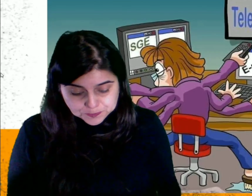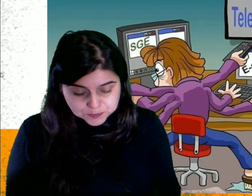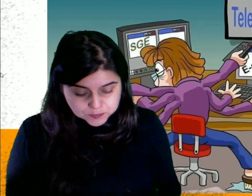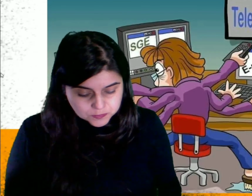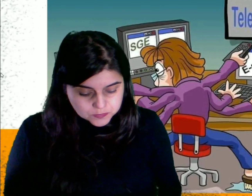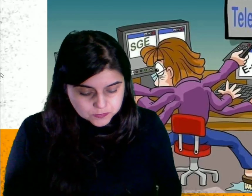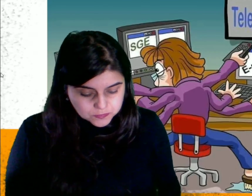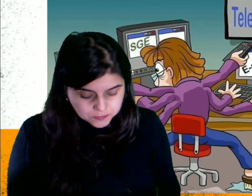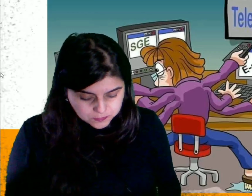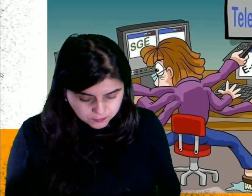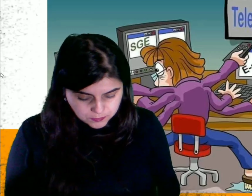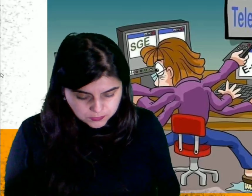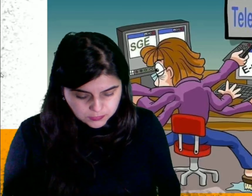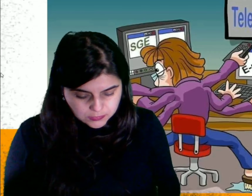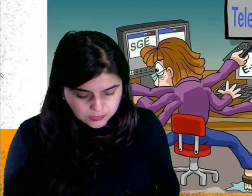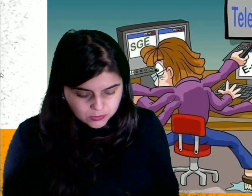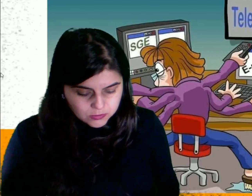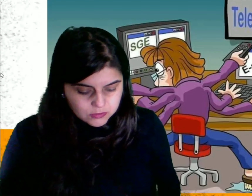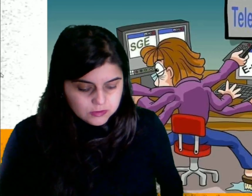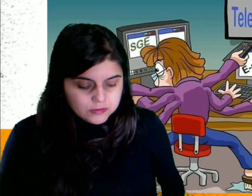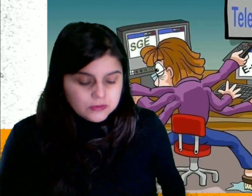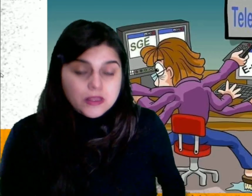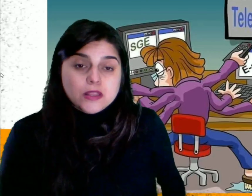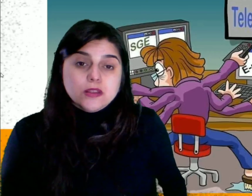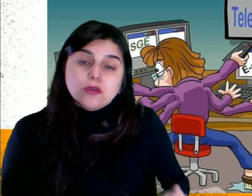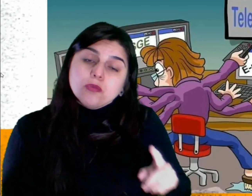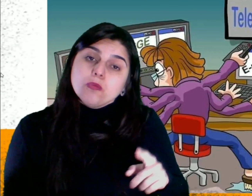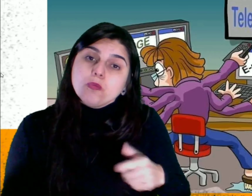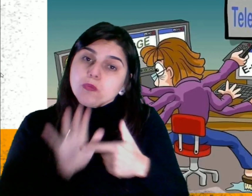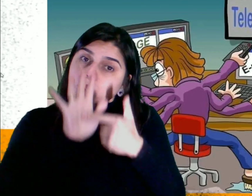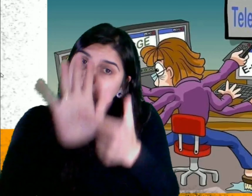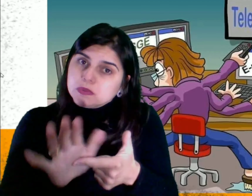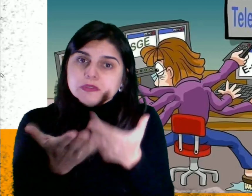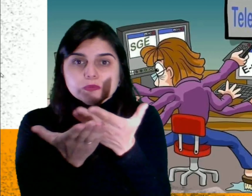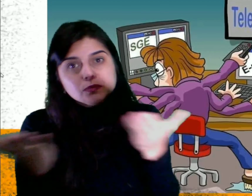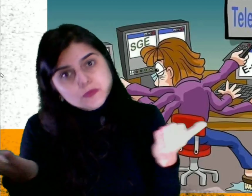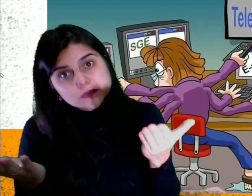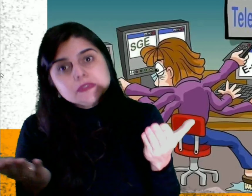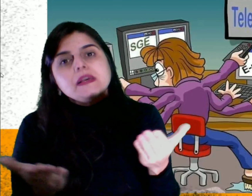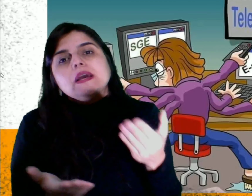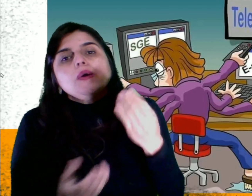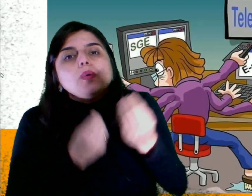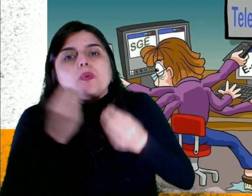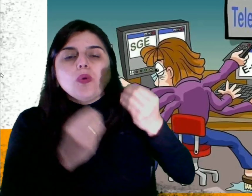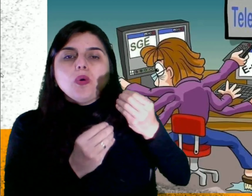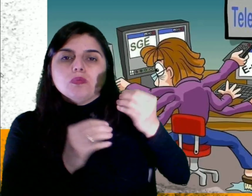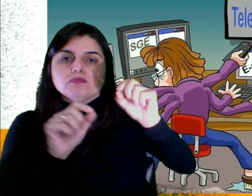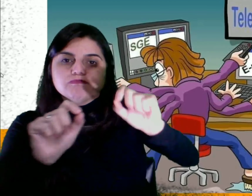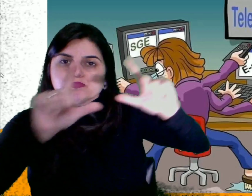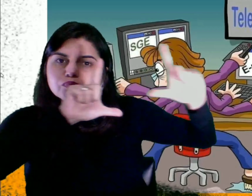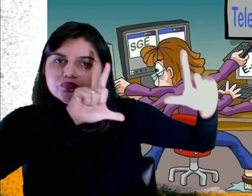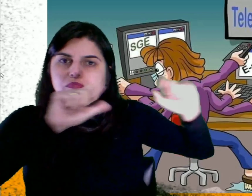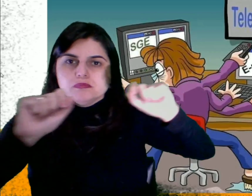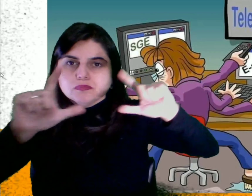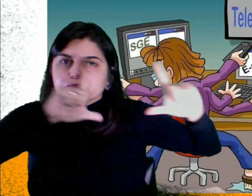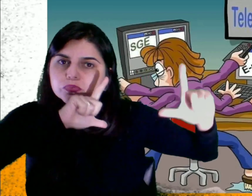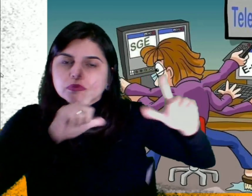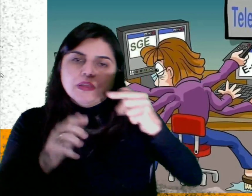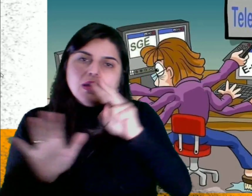formal, né? E mais essas aulas do homeschool, né? À distância, aqui pela prefeitura. Então não é nada fácil. Por isso eu usei essa imagem para